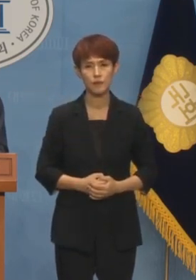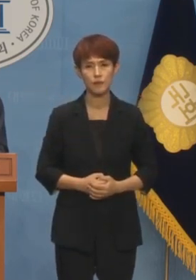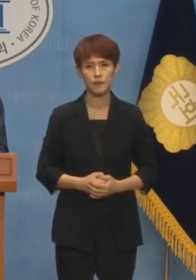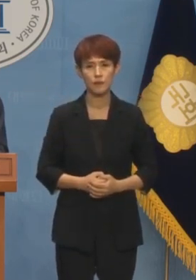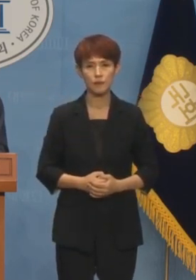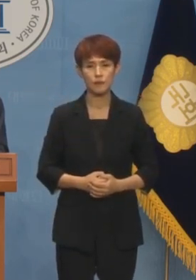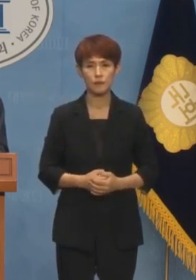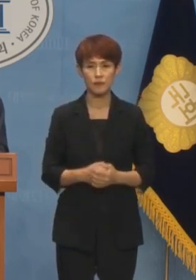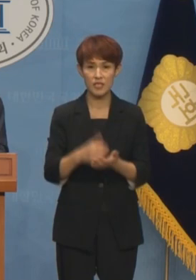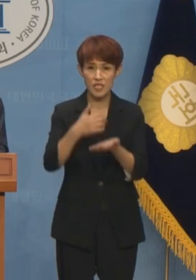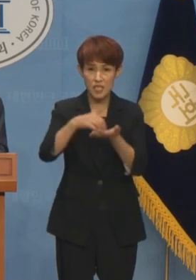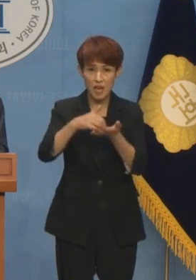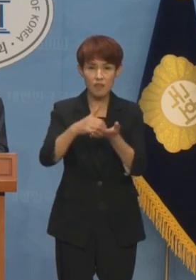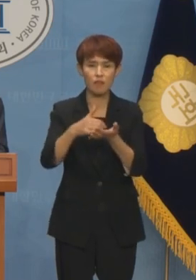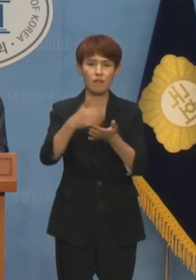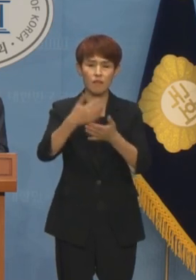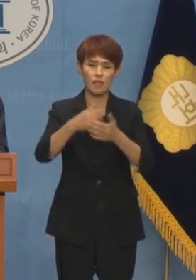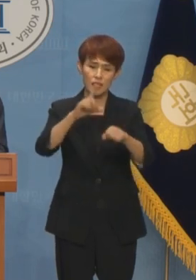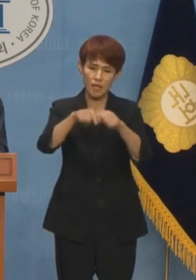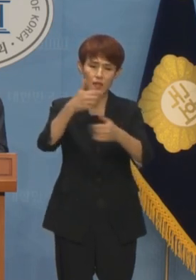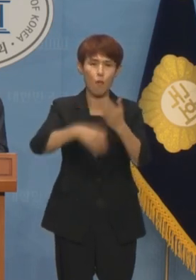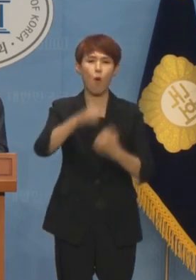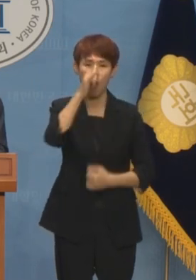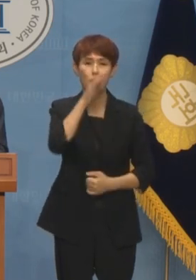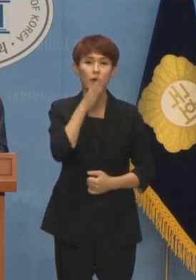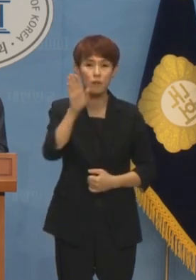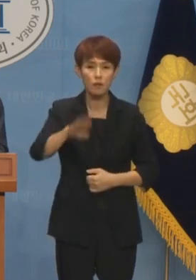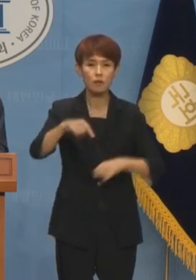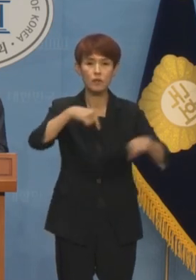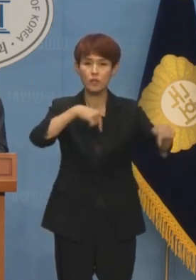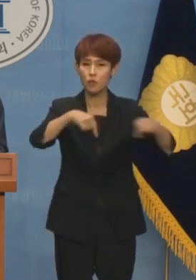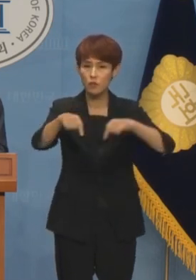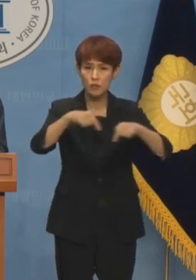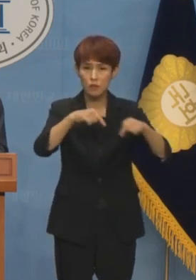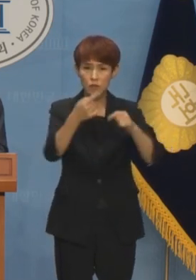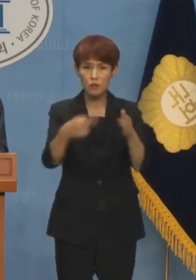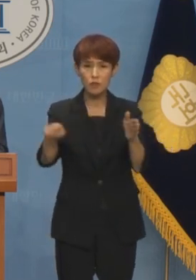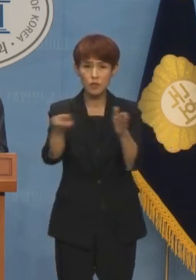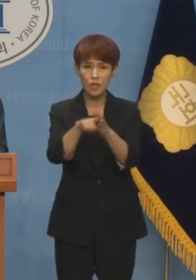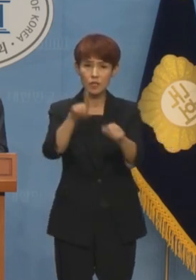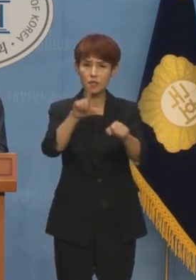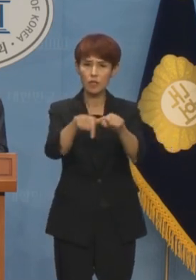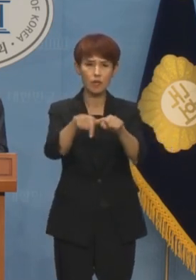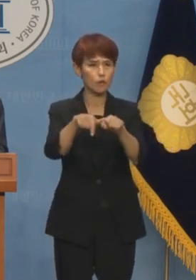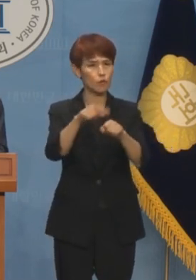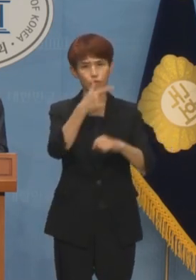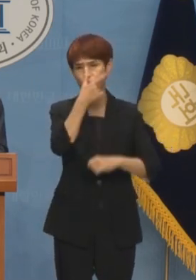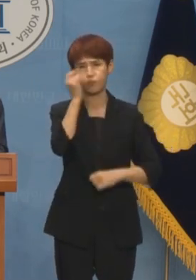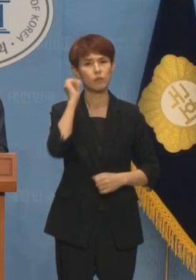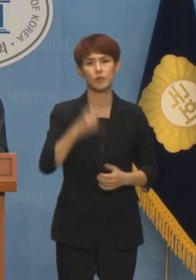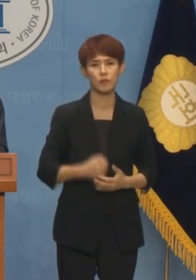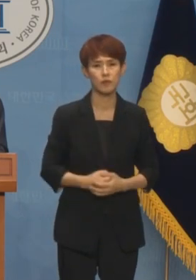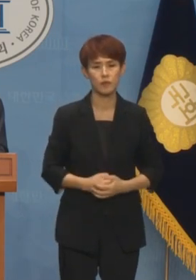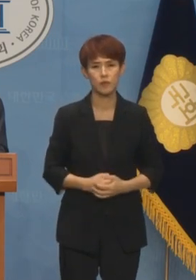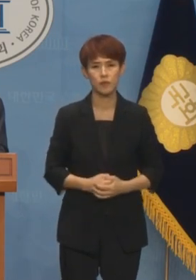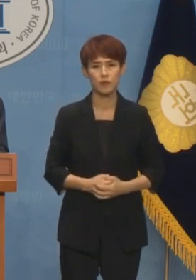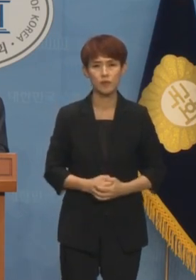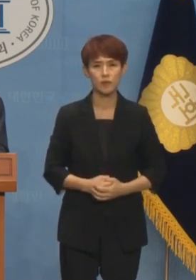산술적 시간은 많이 남아있지만 정치적 변곡을 위한 시간은 얼마 남지 않았습니다.